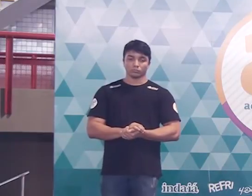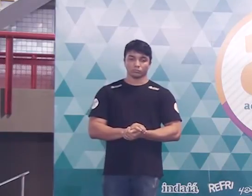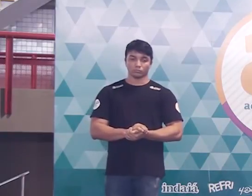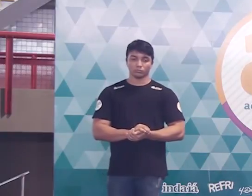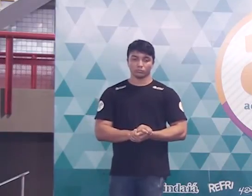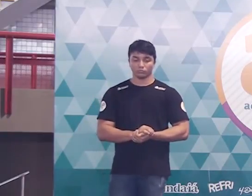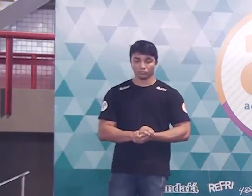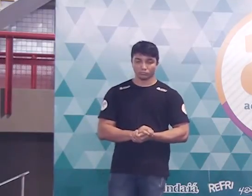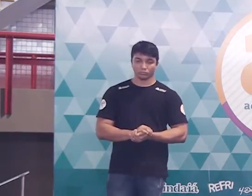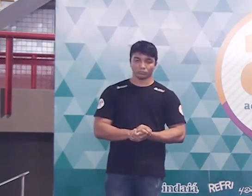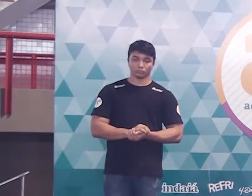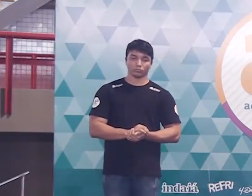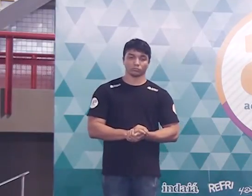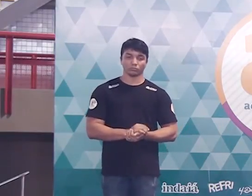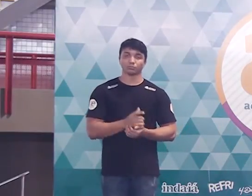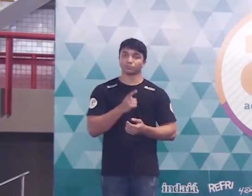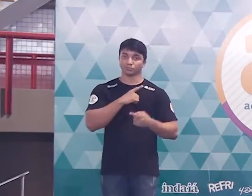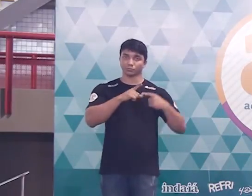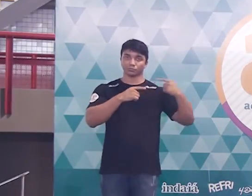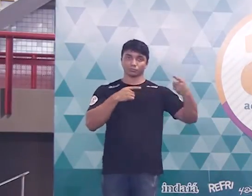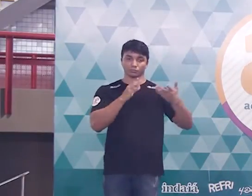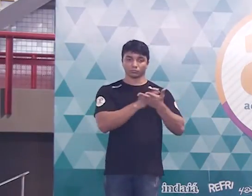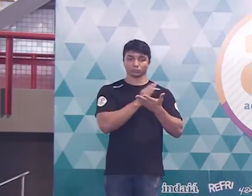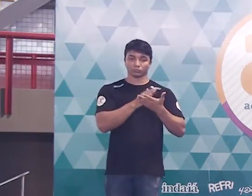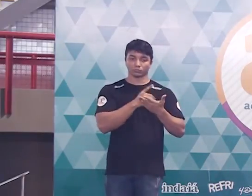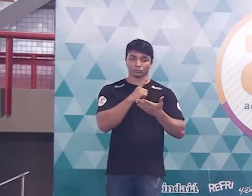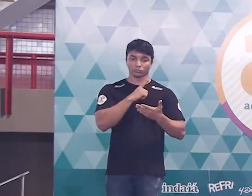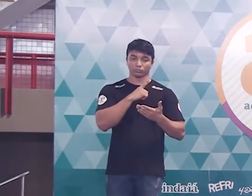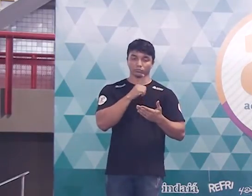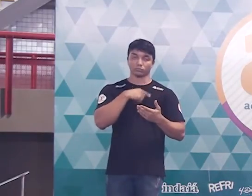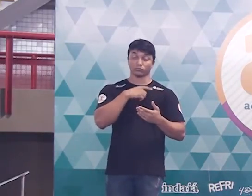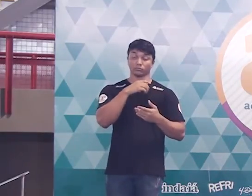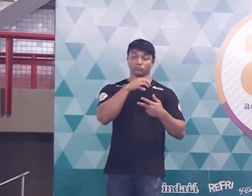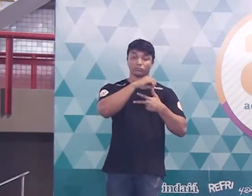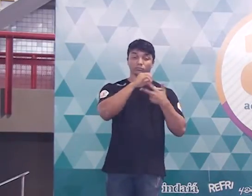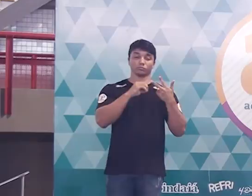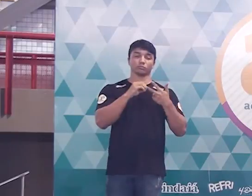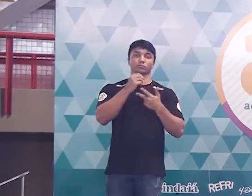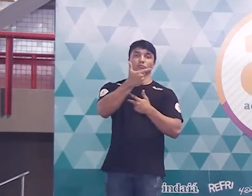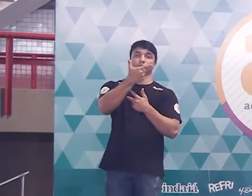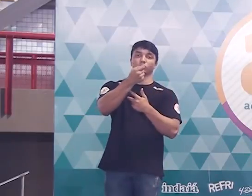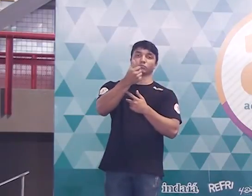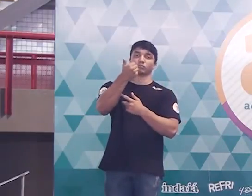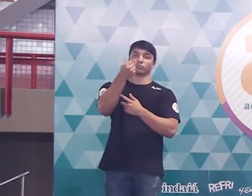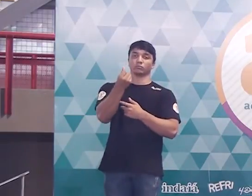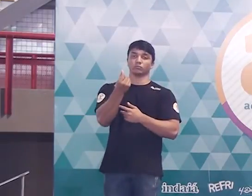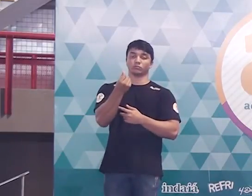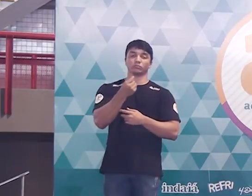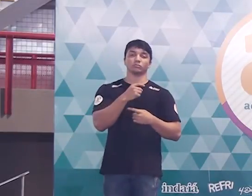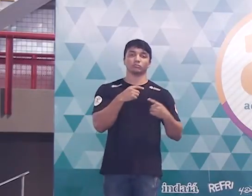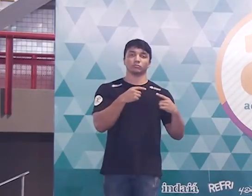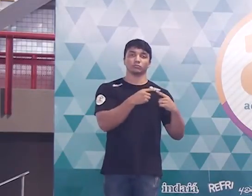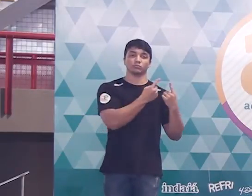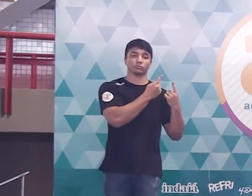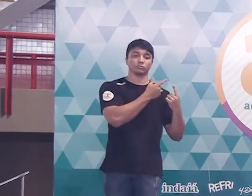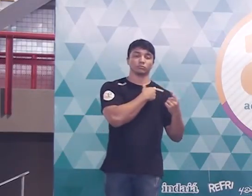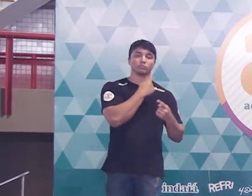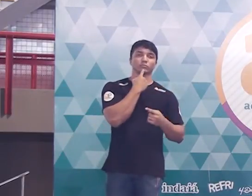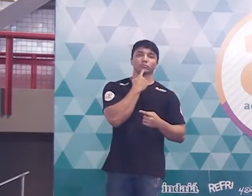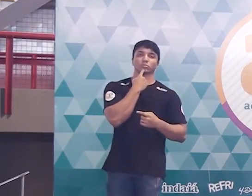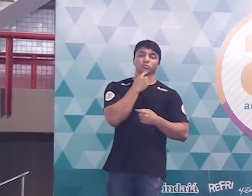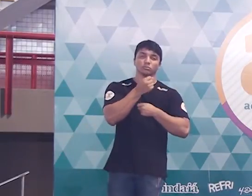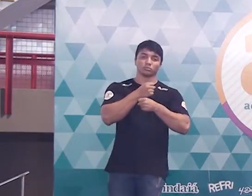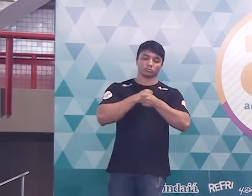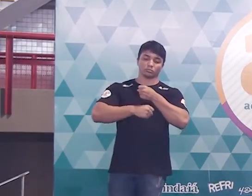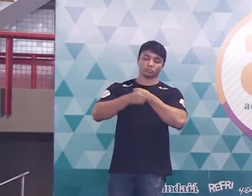Essa questão 3 está no teu material. Ela foi do Enem de 2016, certo? É uma questão bem